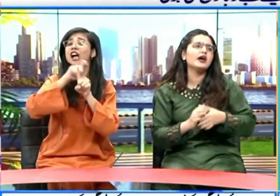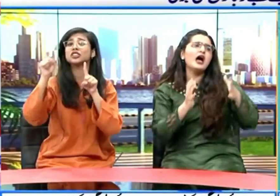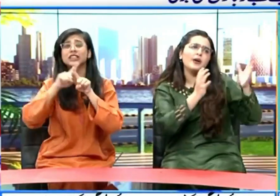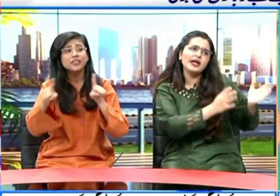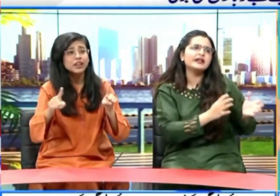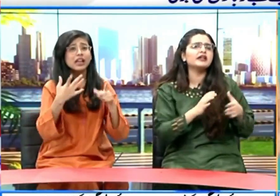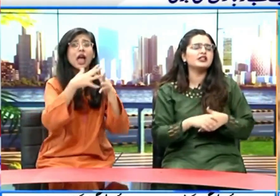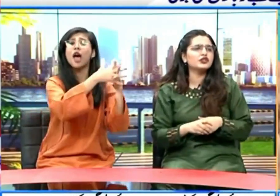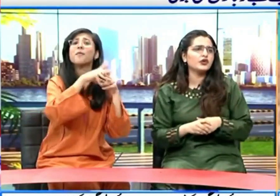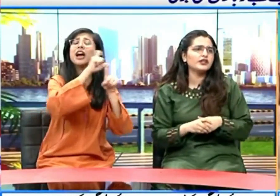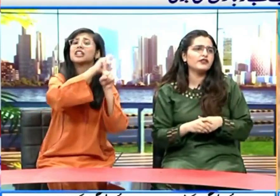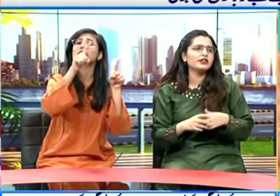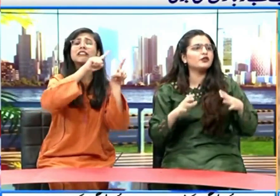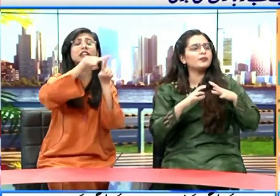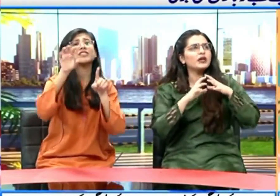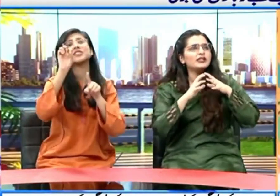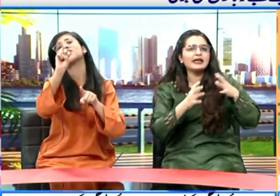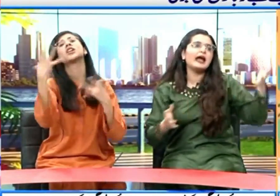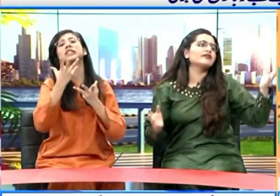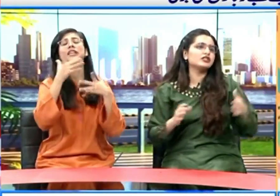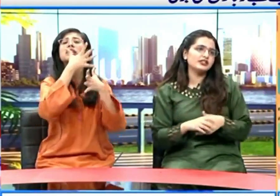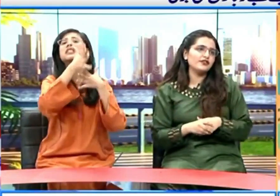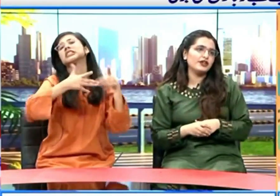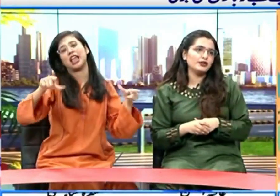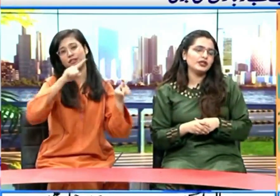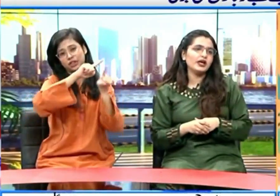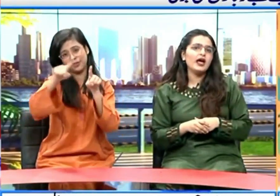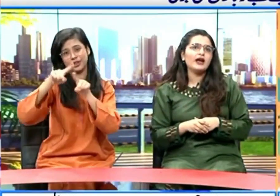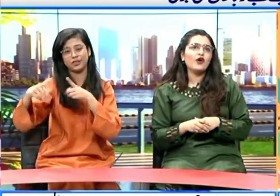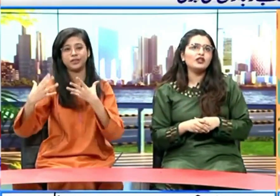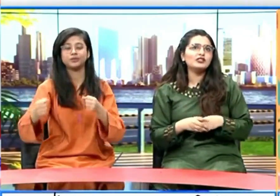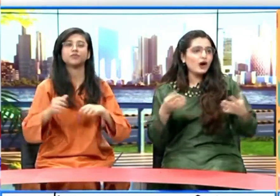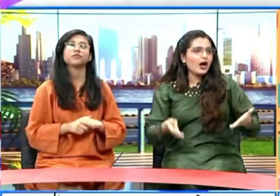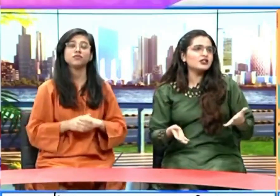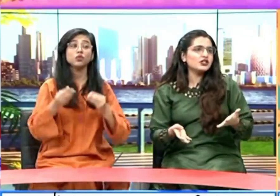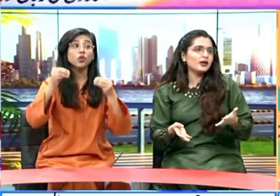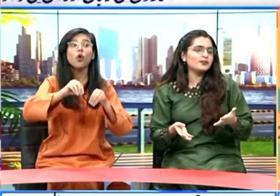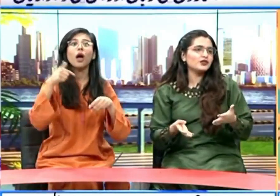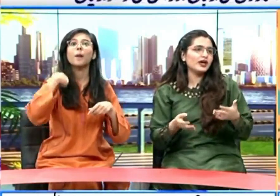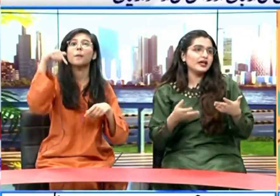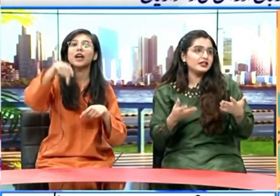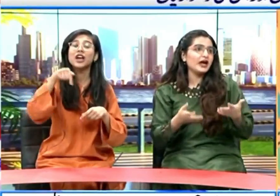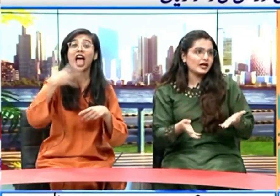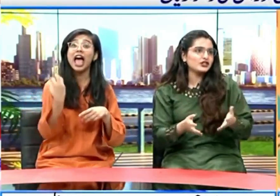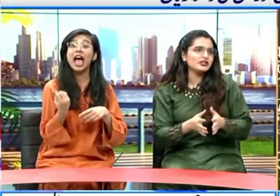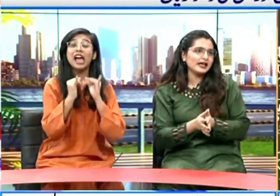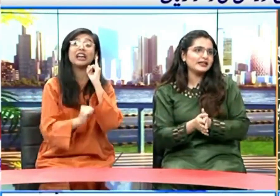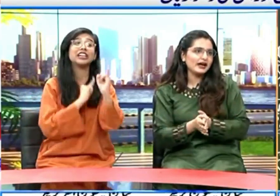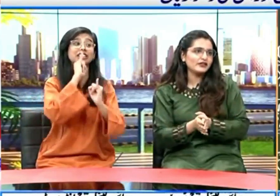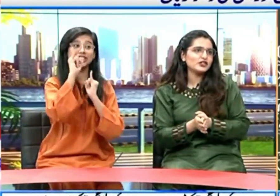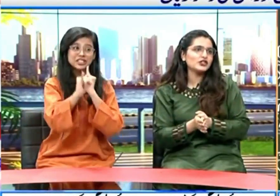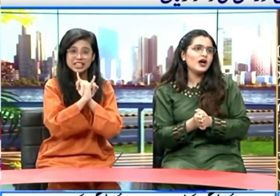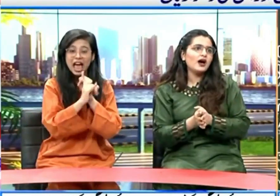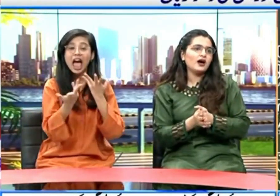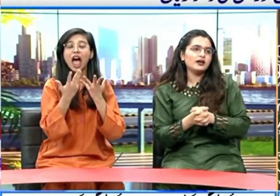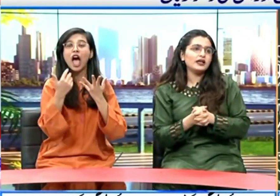ہے, امریکن کلچر تھوڑا ڈفرینٹ ہے, تو سائن لینگویجز ڈفرینٹ ہوتی ہیں. اینڈ آلسو آج ہم جو ہے انٹرنیشنل سائن